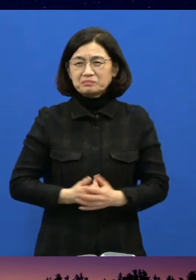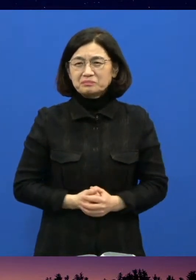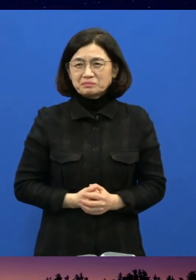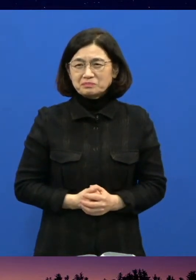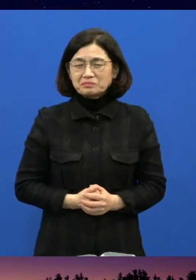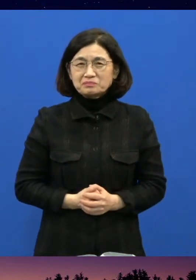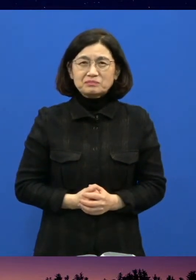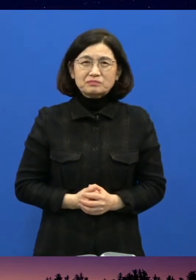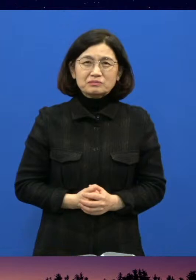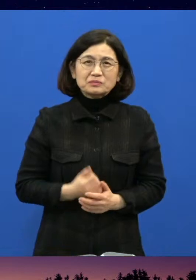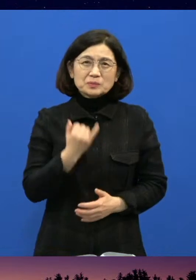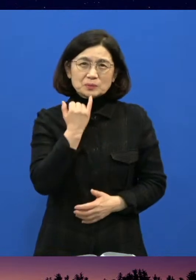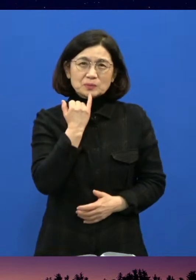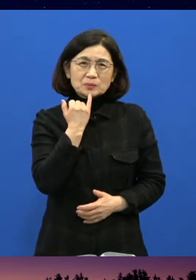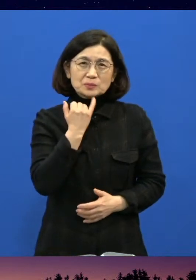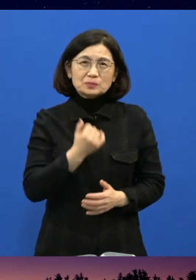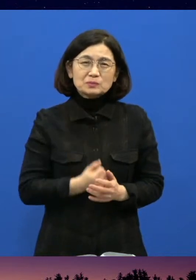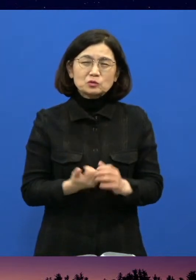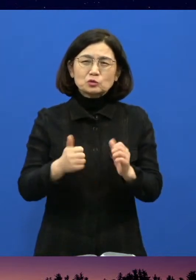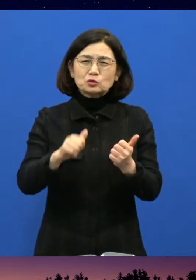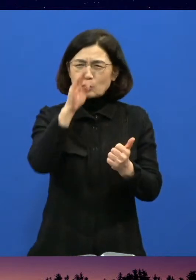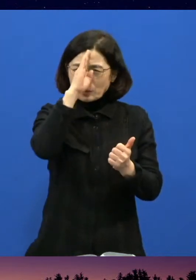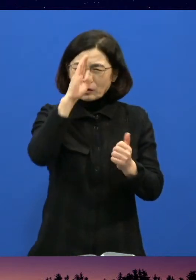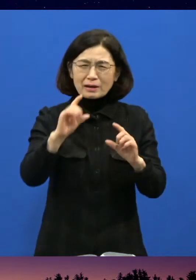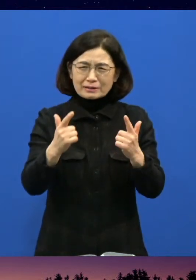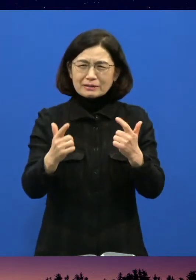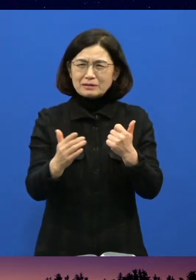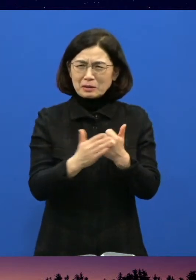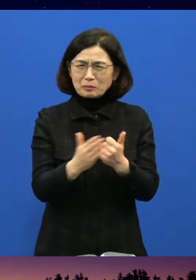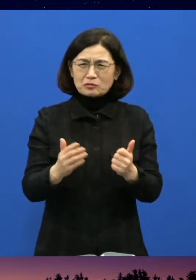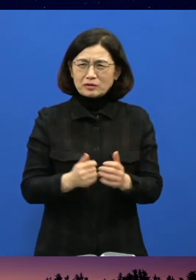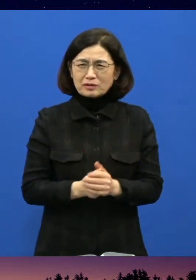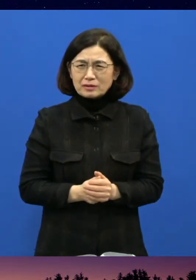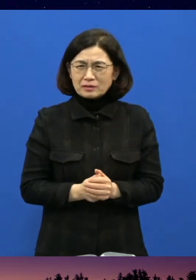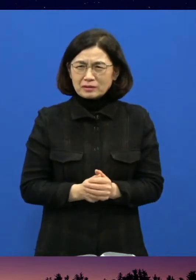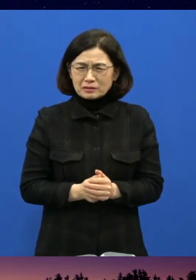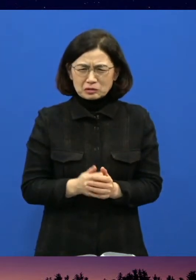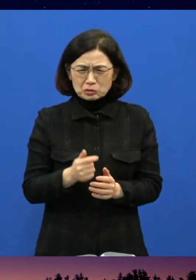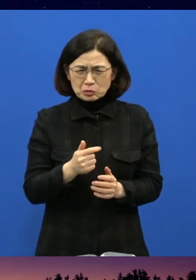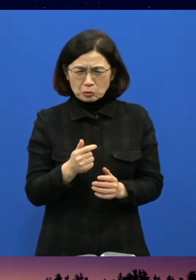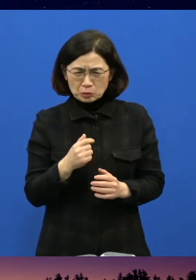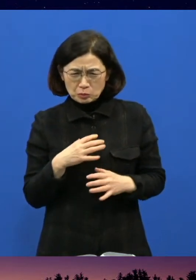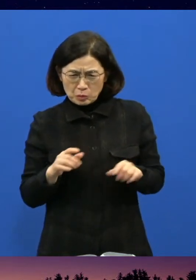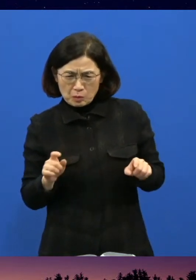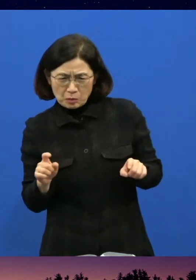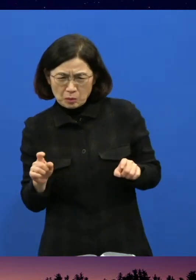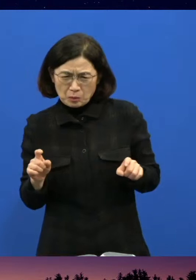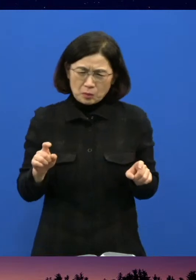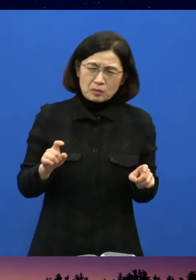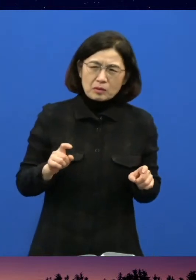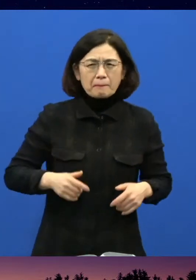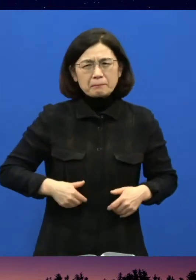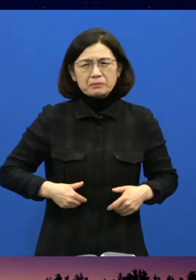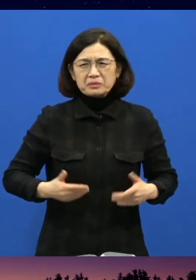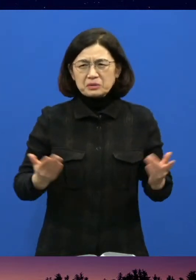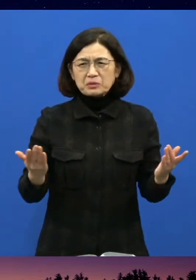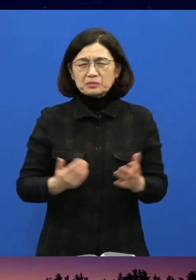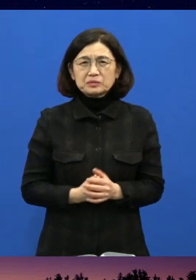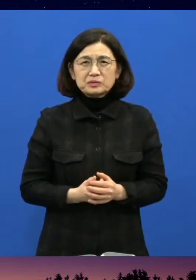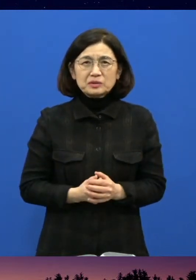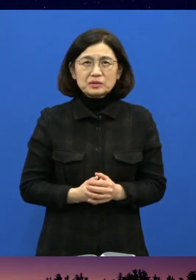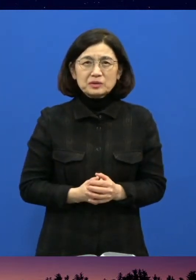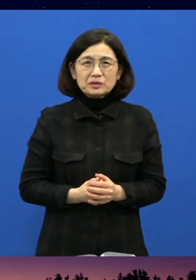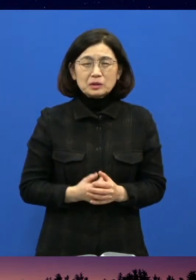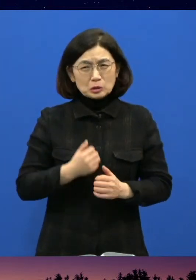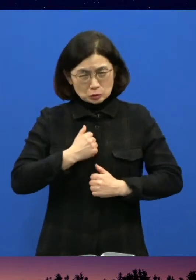그렇게 뭐 죽을 병이 아니기 때문에 너무 조심은 해야 되지만 이제 잘 새겨 들으셔야 됩니다.